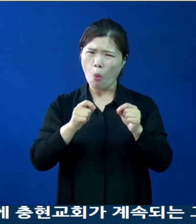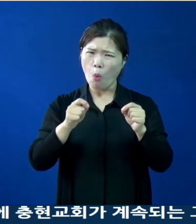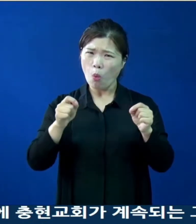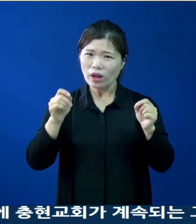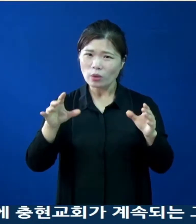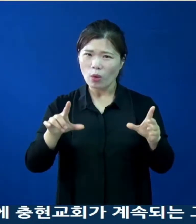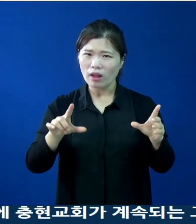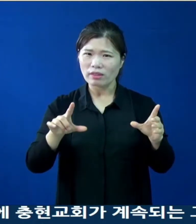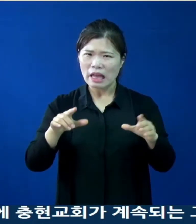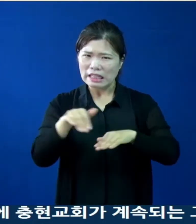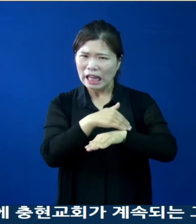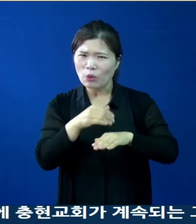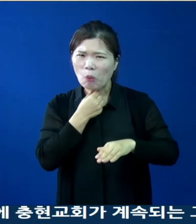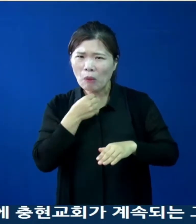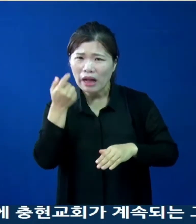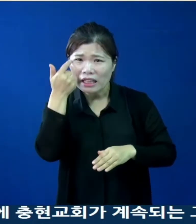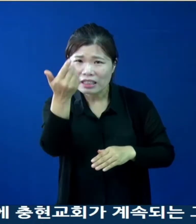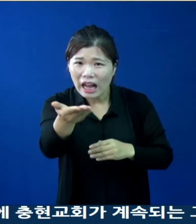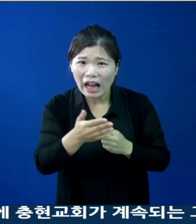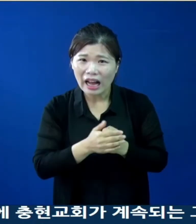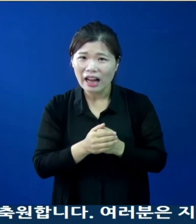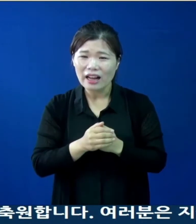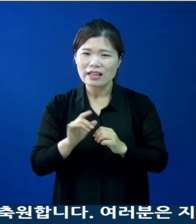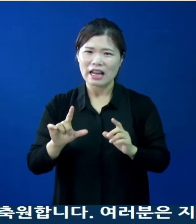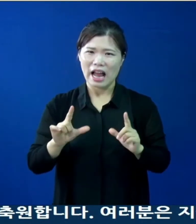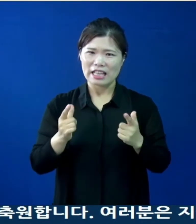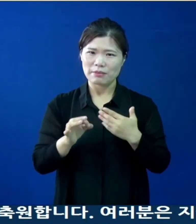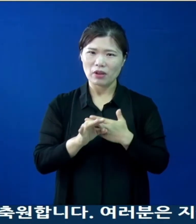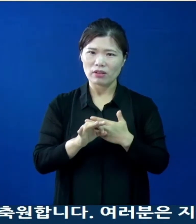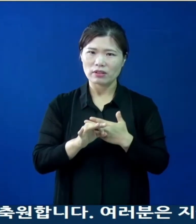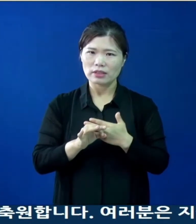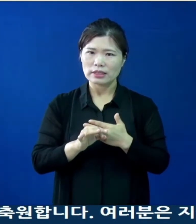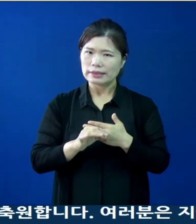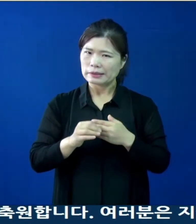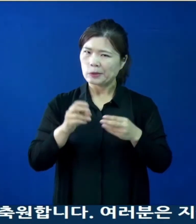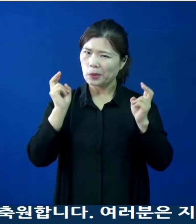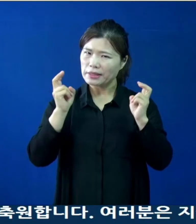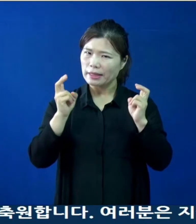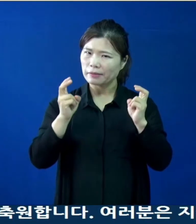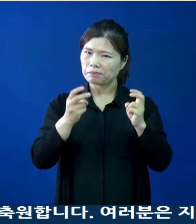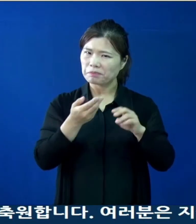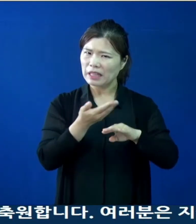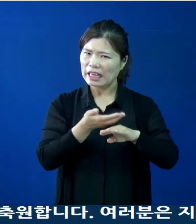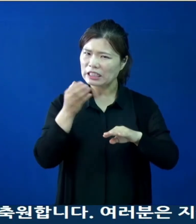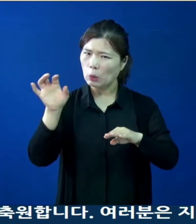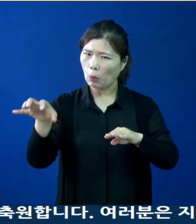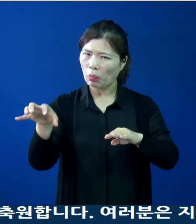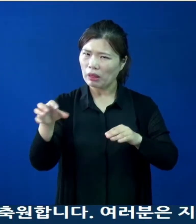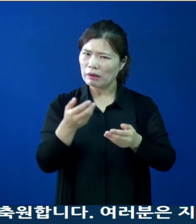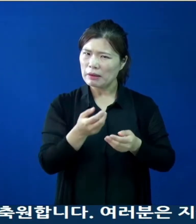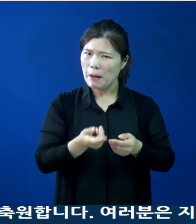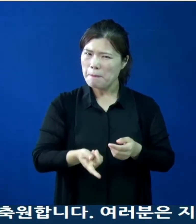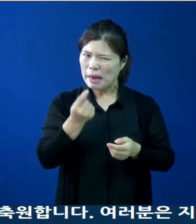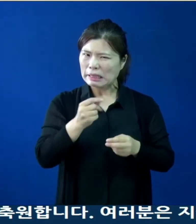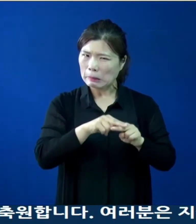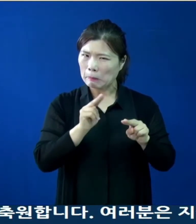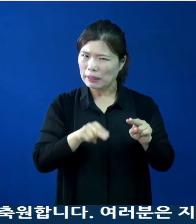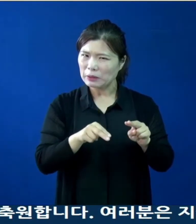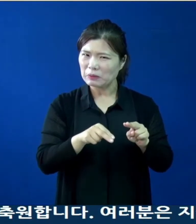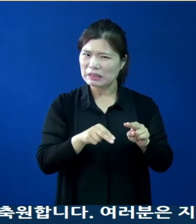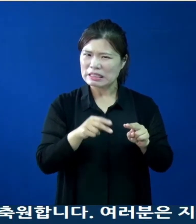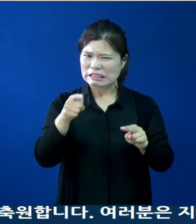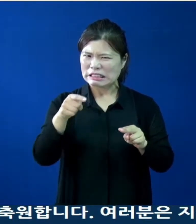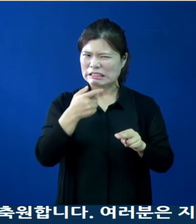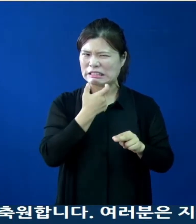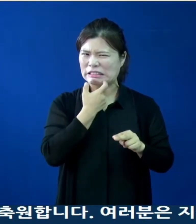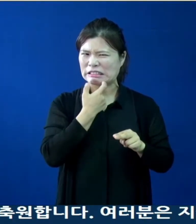싶은 곳인가요? 아니면 언제든지 다른 장소가 있으면 빨리